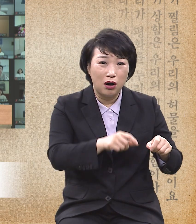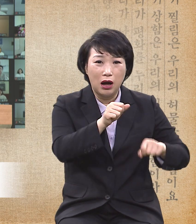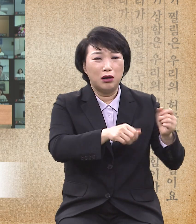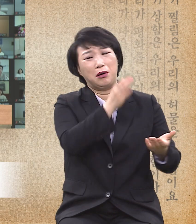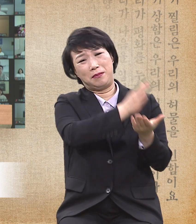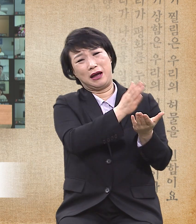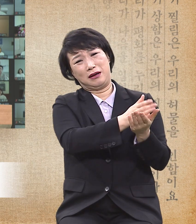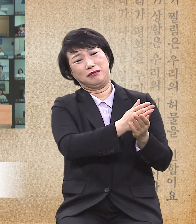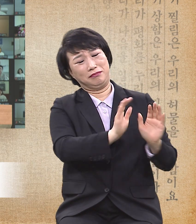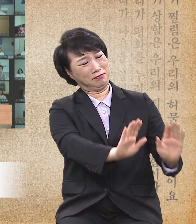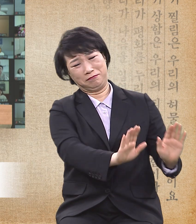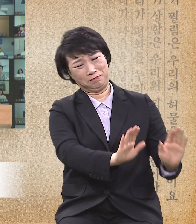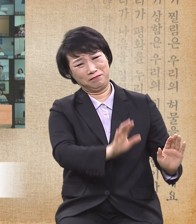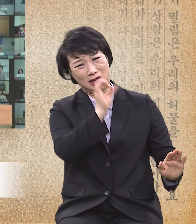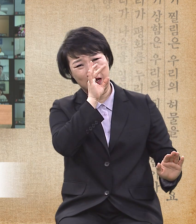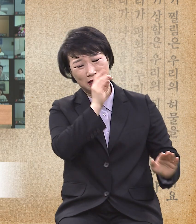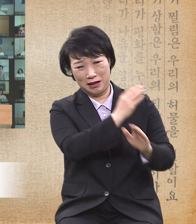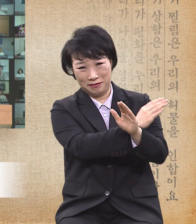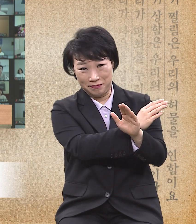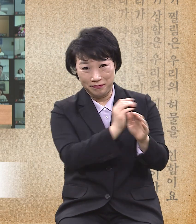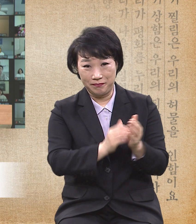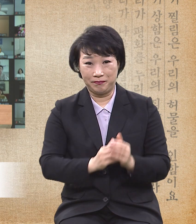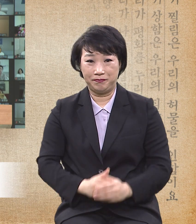자가 되어서는 결코 안 된다 이 말입니다.